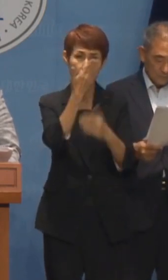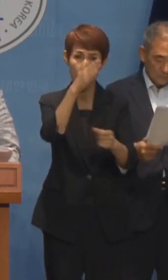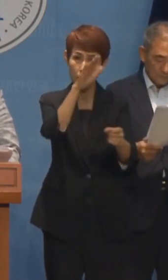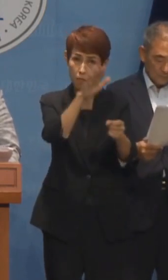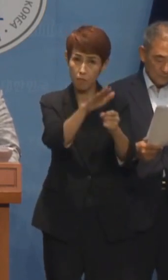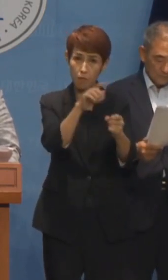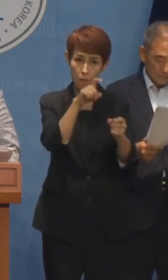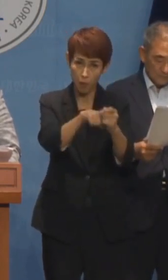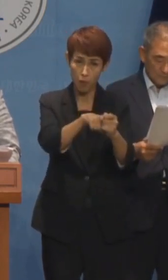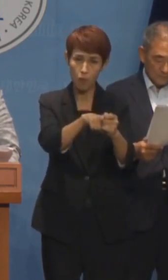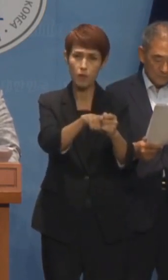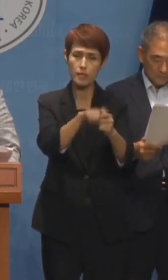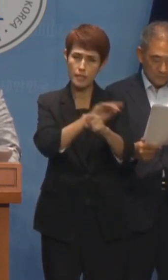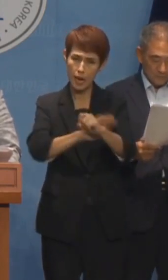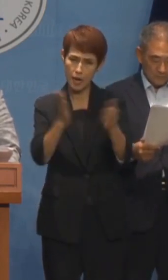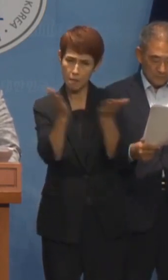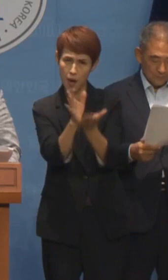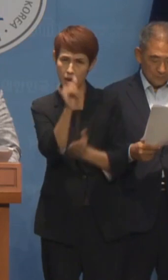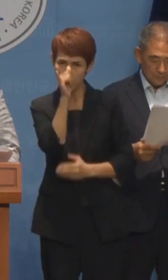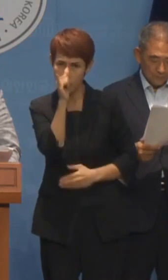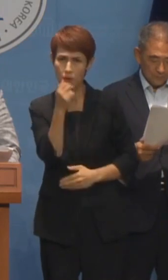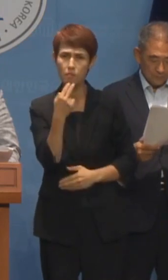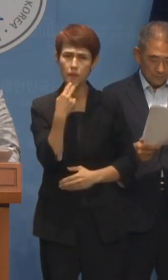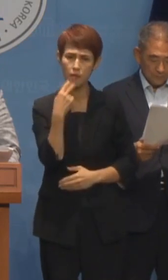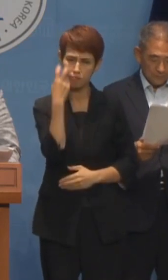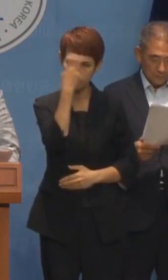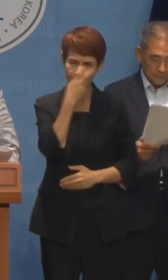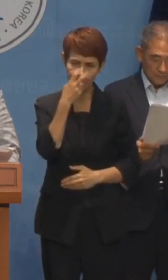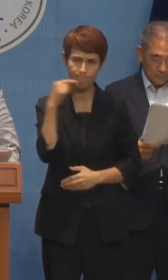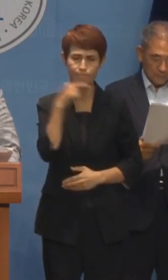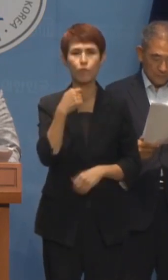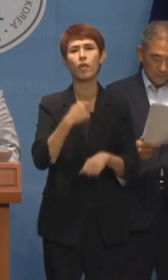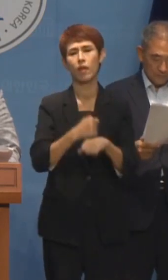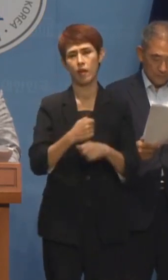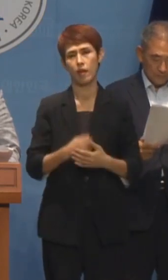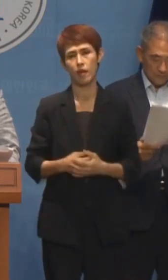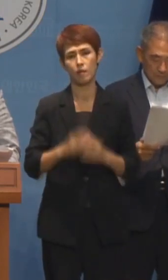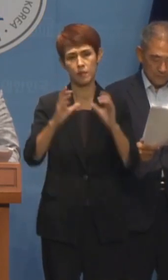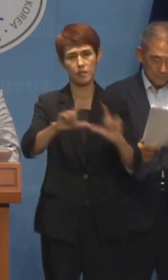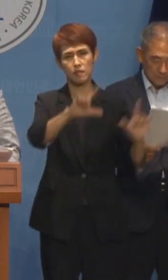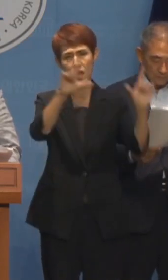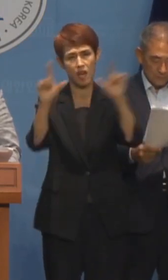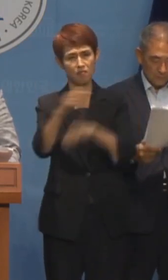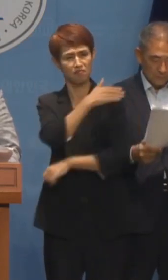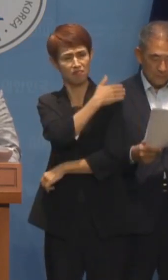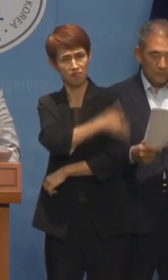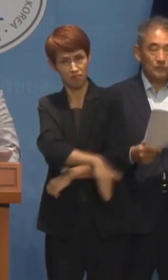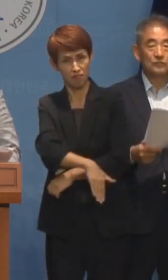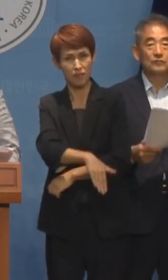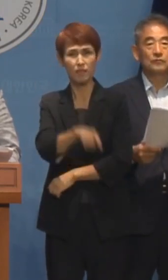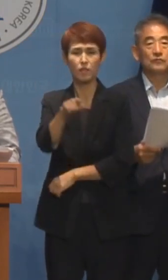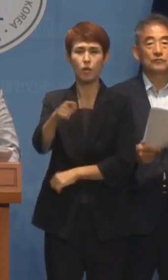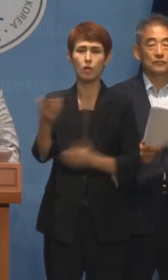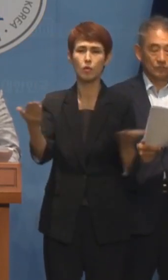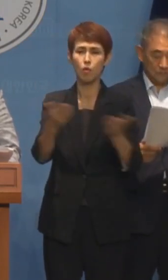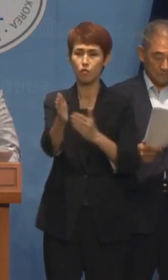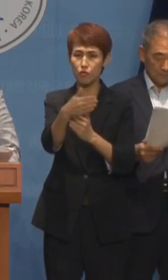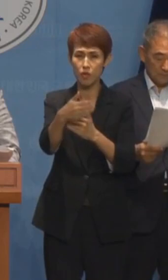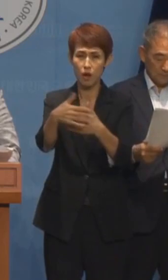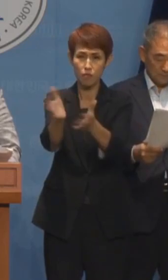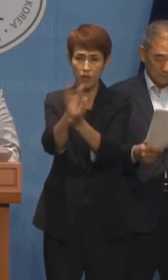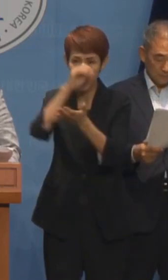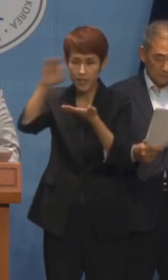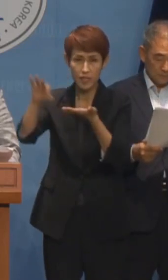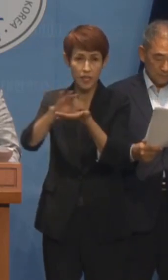적절하게 편성되었는지 철저히 심사할 것이며 민생을 외면한 농림수산 분야